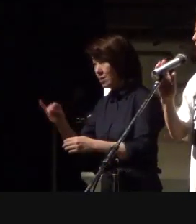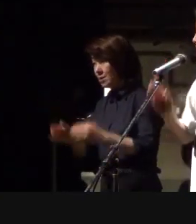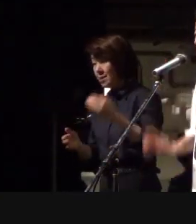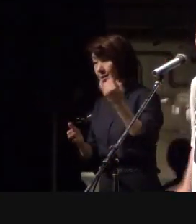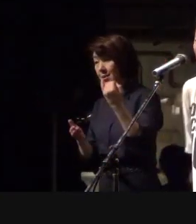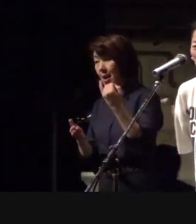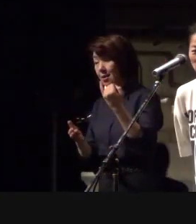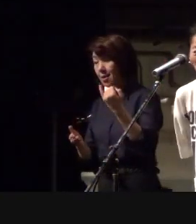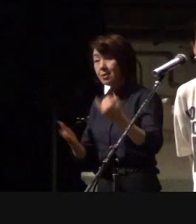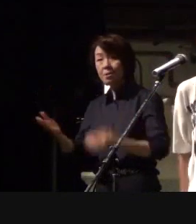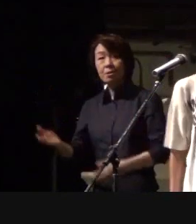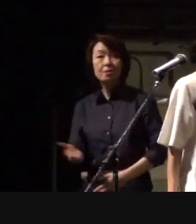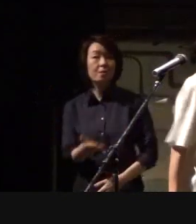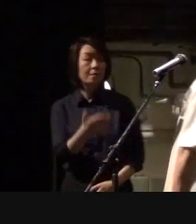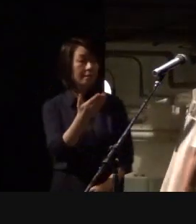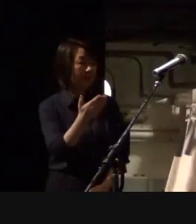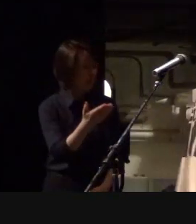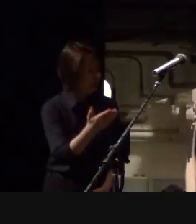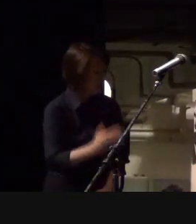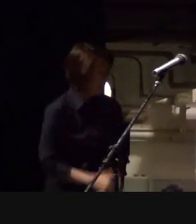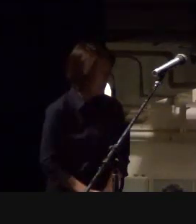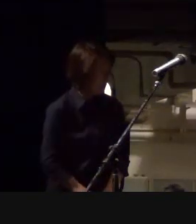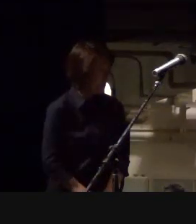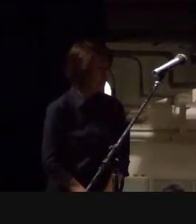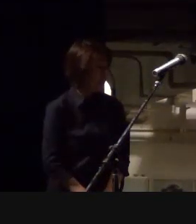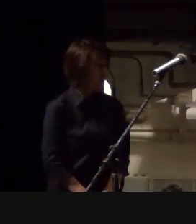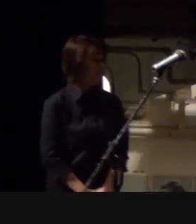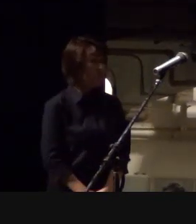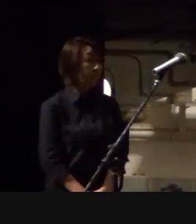んです。沢地さん、どうぞ。